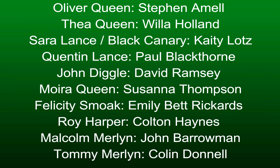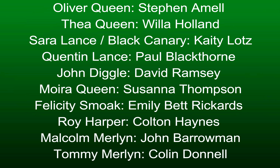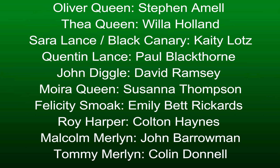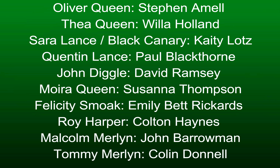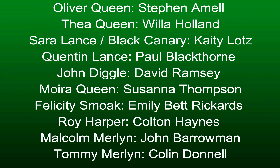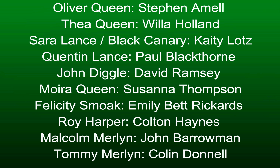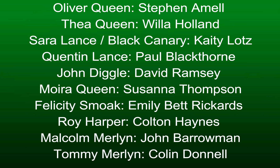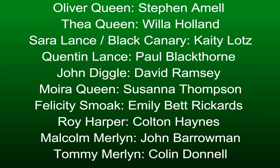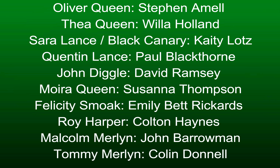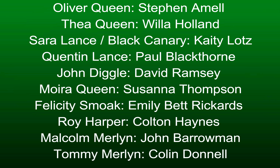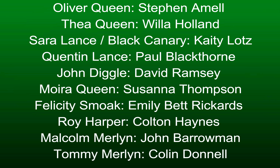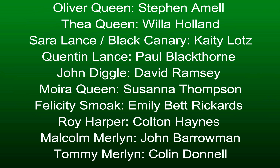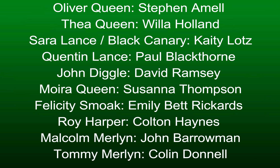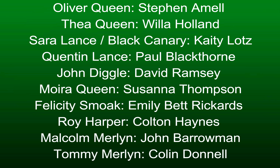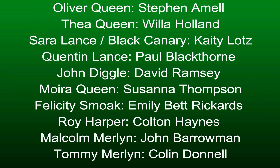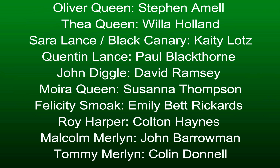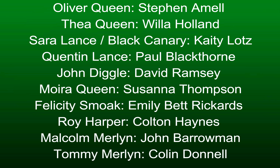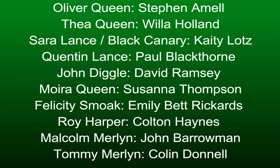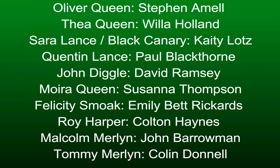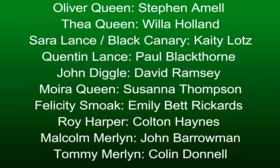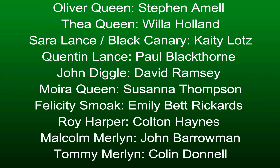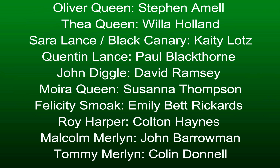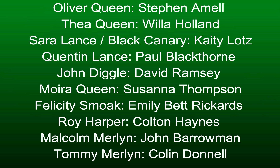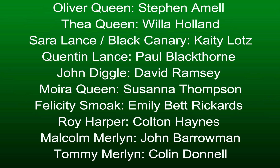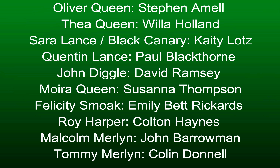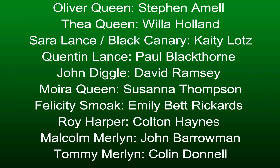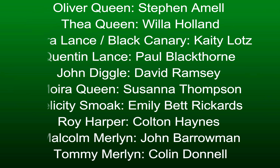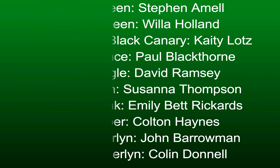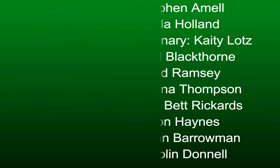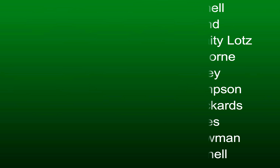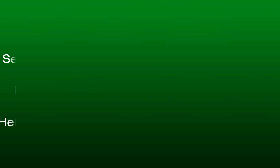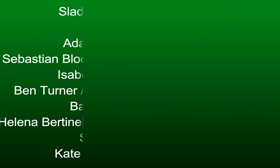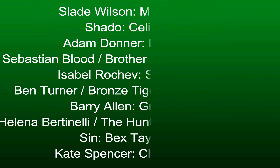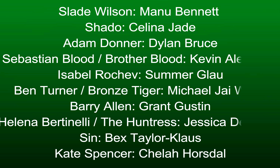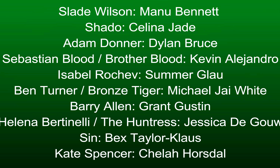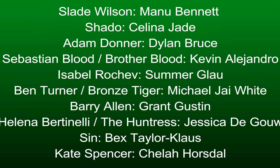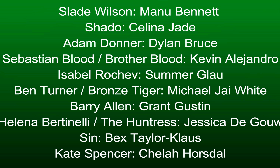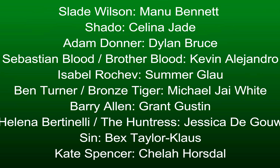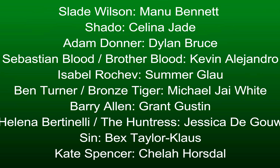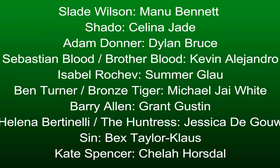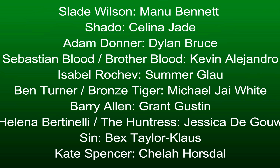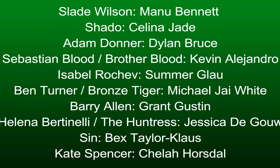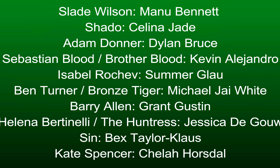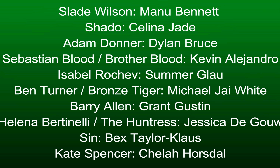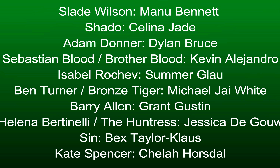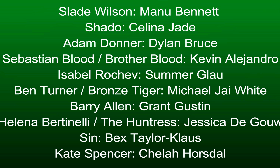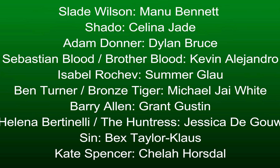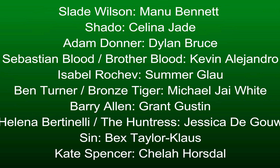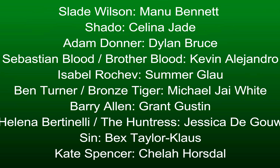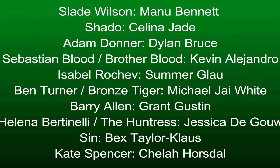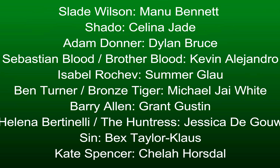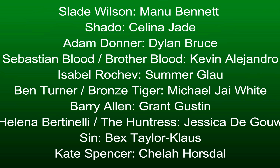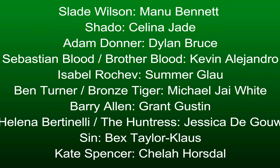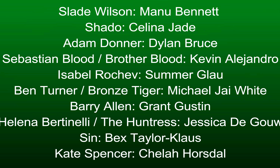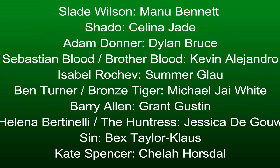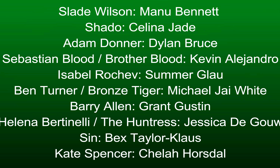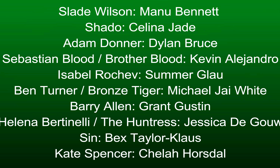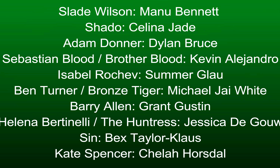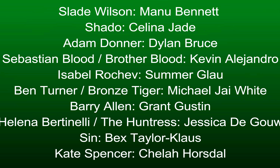una opinión genérica de si mola o no mola Así es que, hoy vamos con temporada